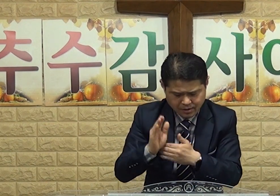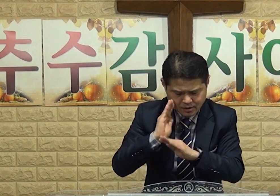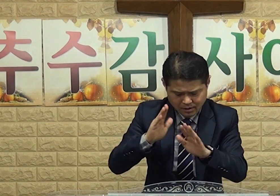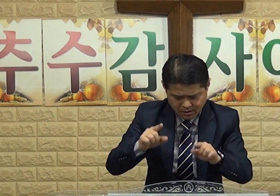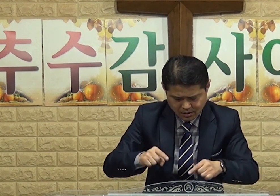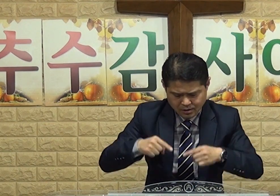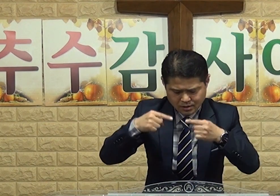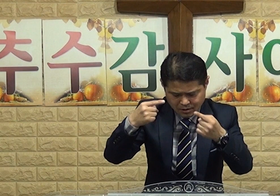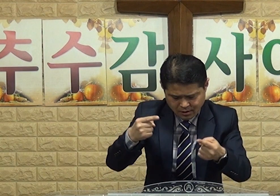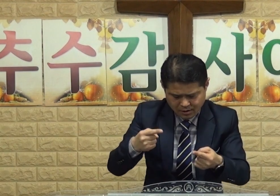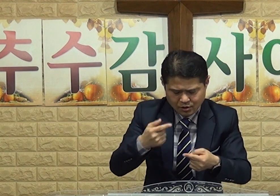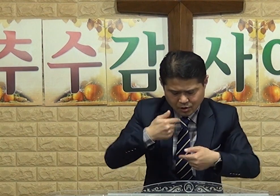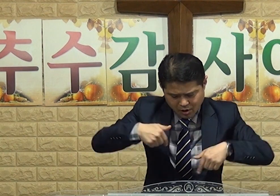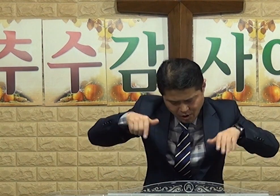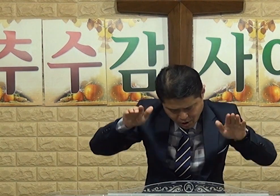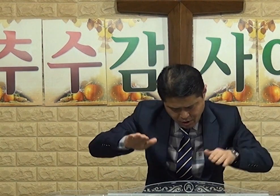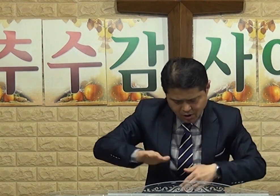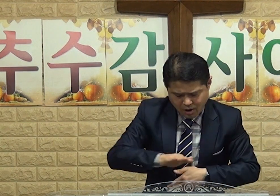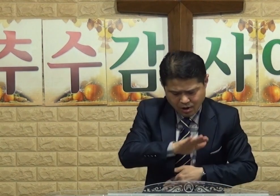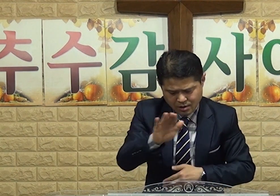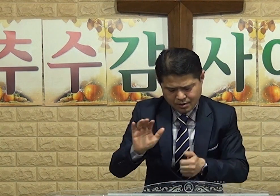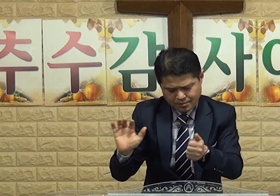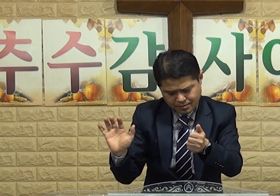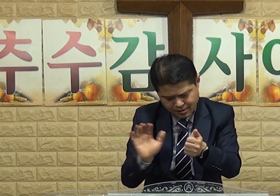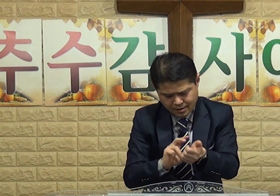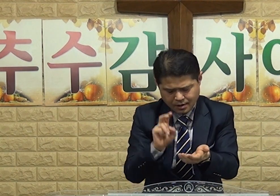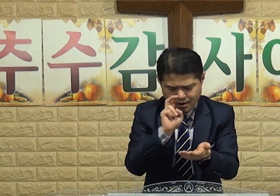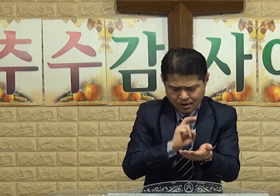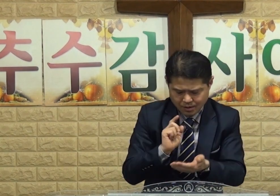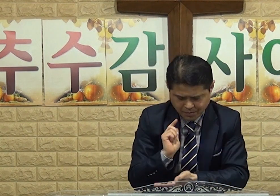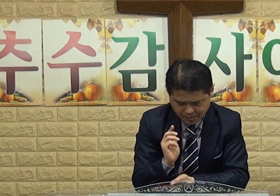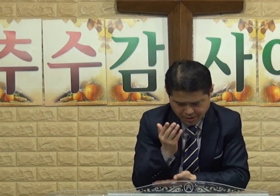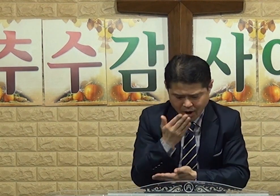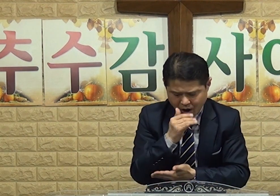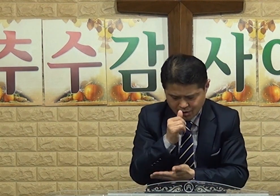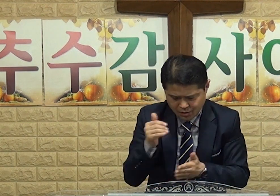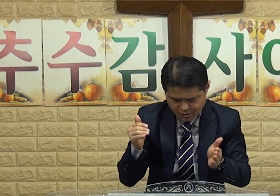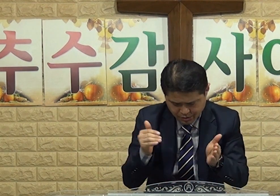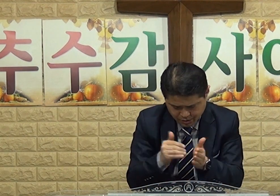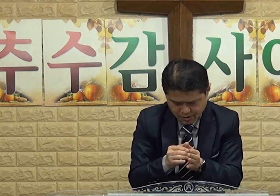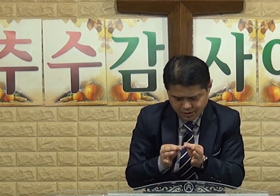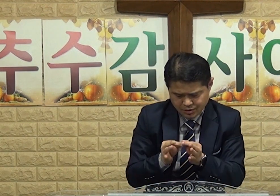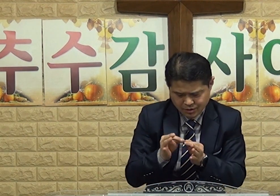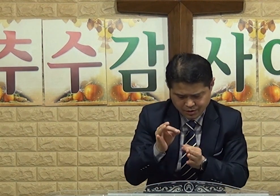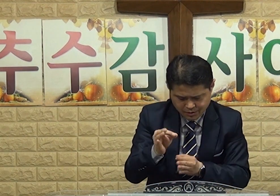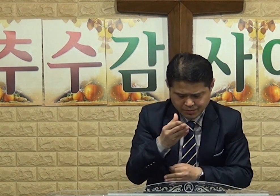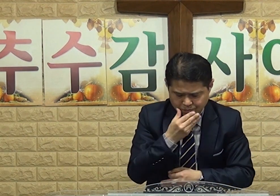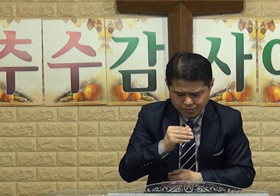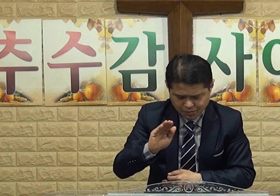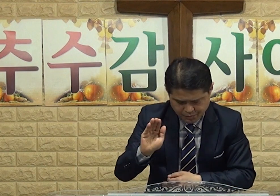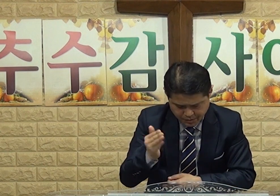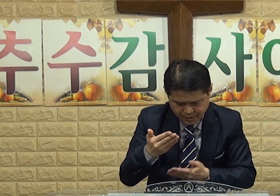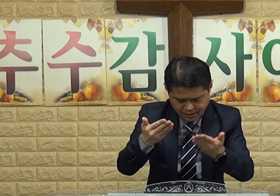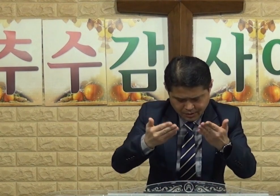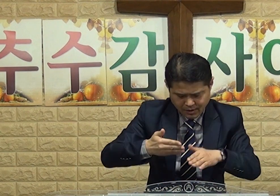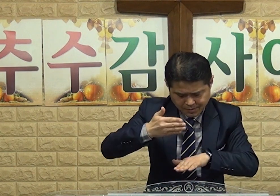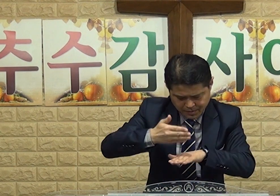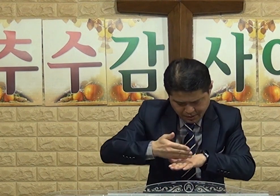아버지께서 우리를 이끌림으로써 우리가 천사와도 같이 찬양을 부를 수 있게 하여 주옵시고 그 영생을